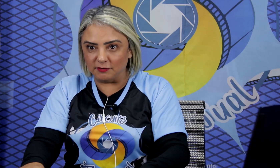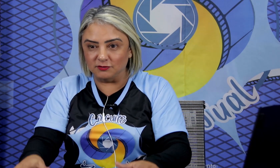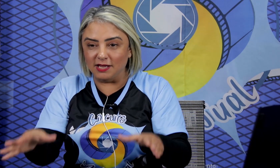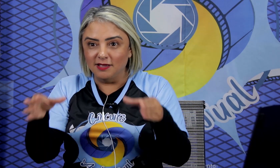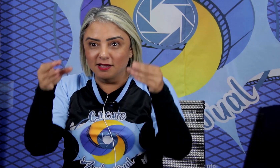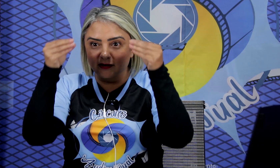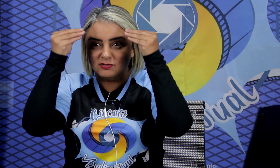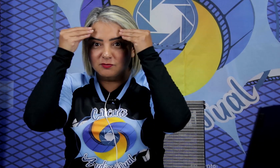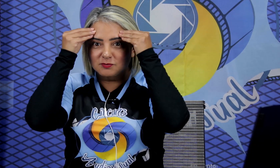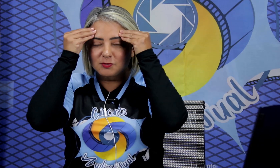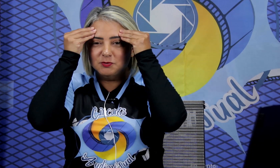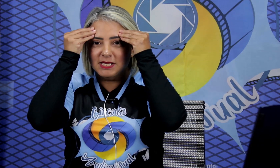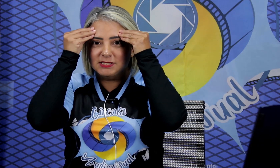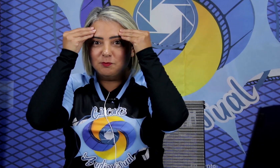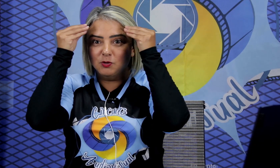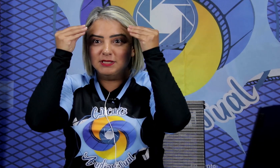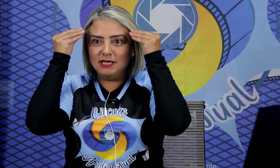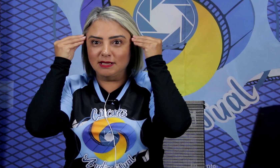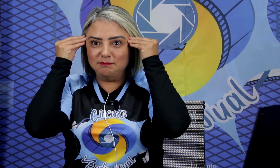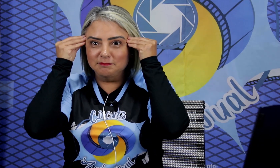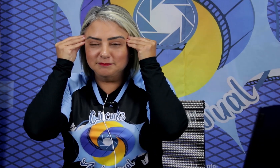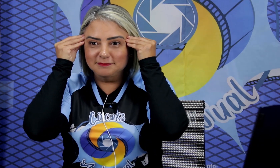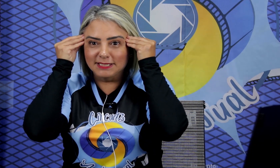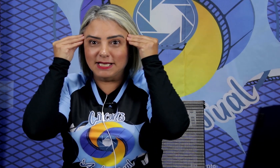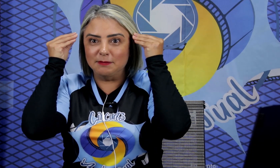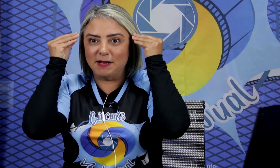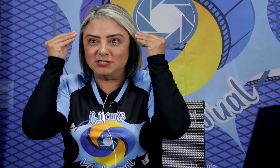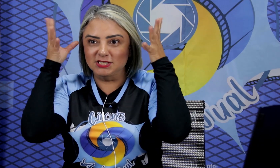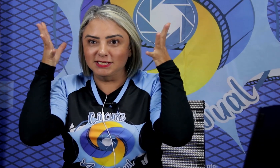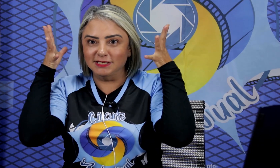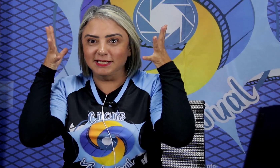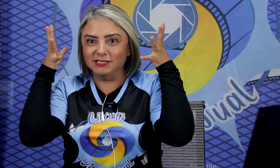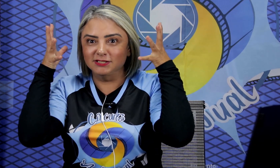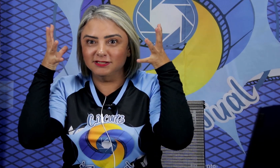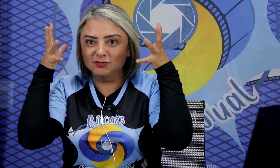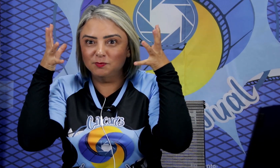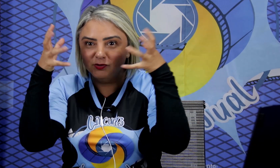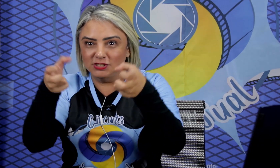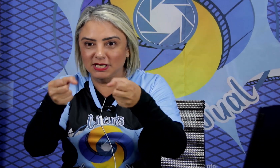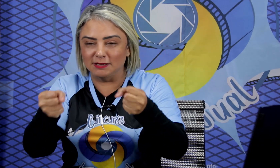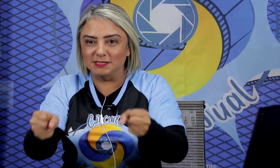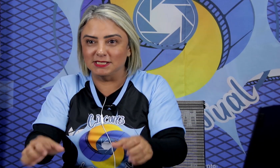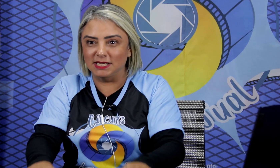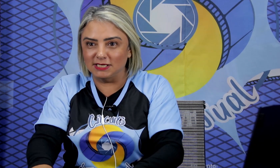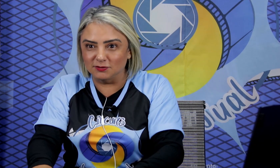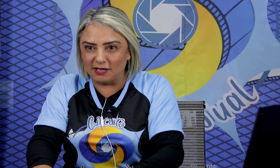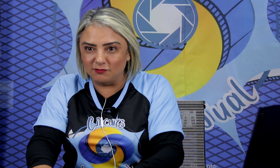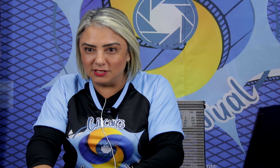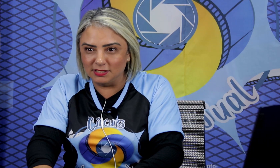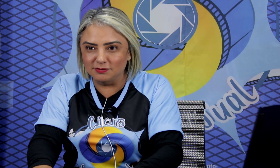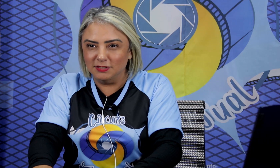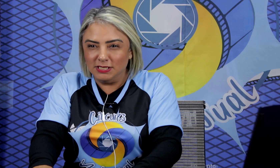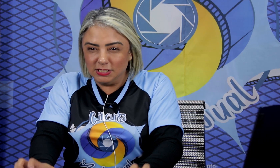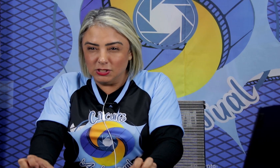faltei, se eu pudesse ter o poder da telepatia, ela tinha explodido a cabeça dela, que eu estava olhando e